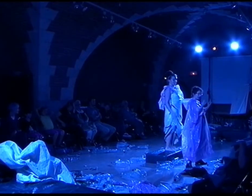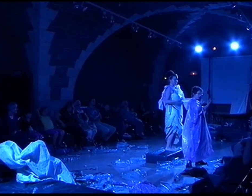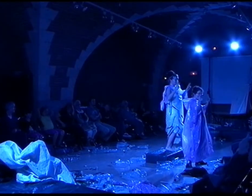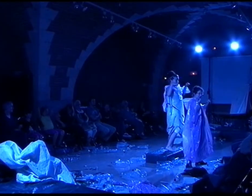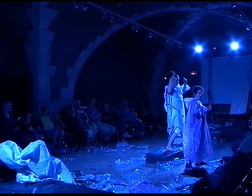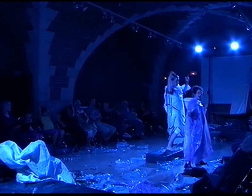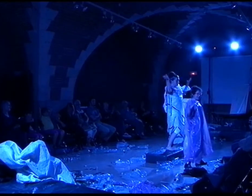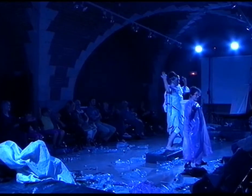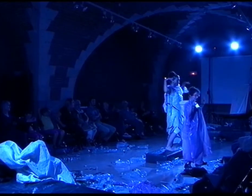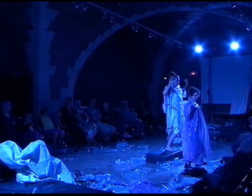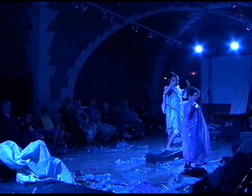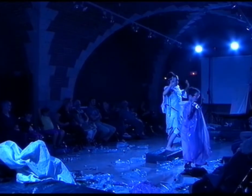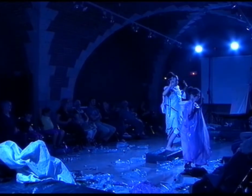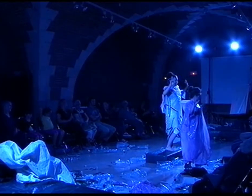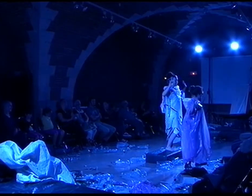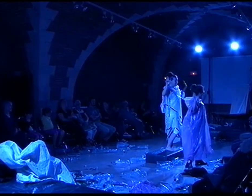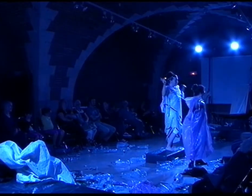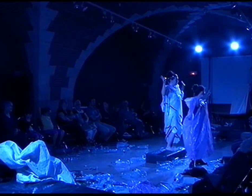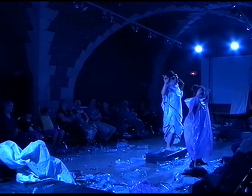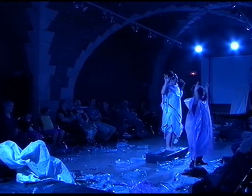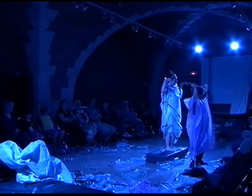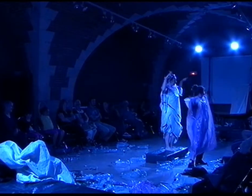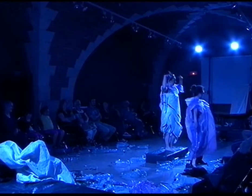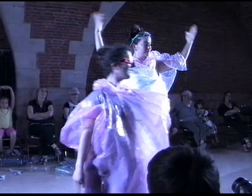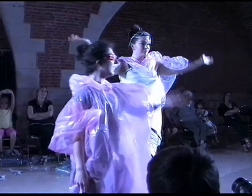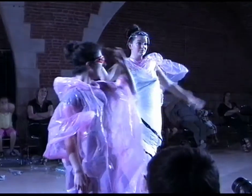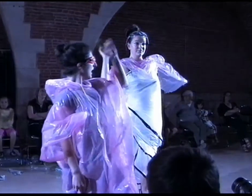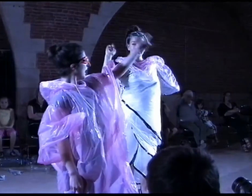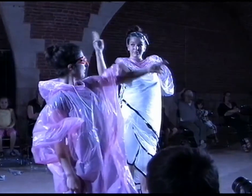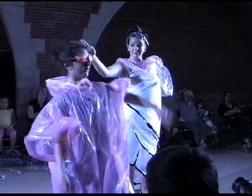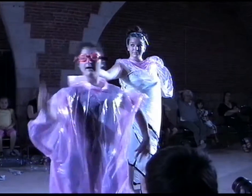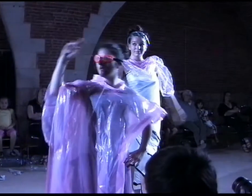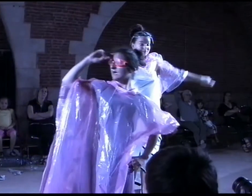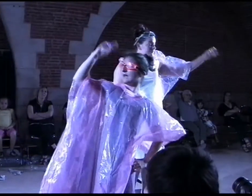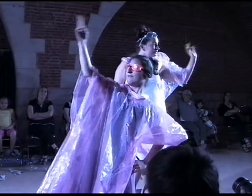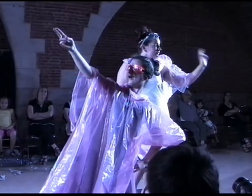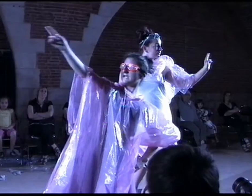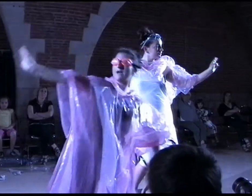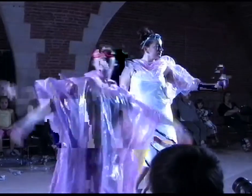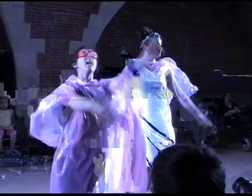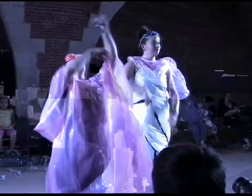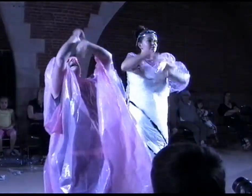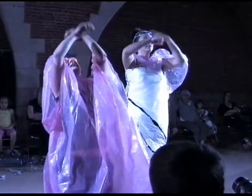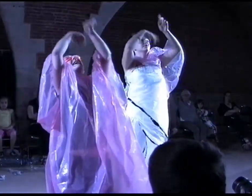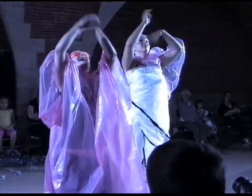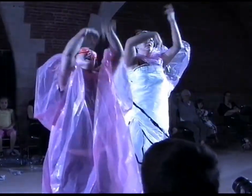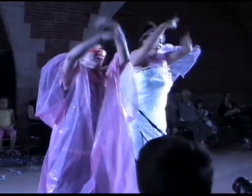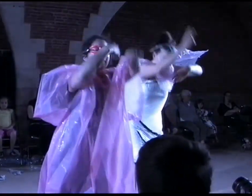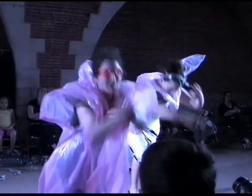sur le huitième continent, fait de plastique. Il flotte actuellement entre les côtes du Japon et de la Californie. Ne